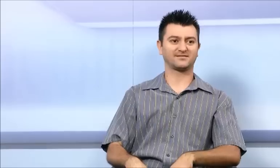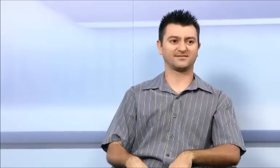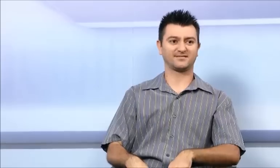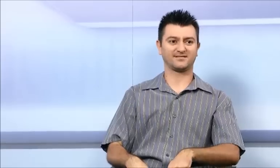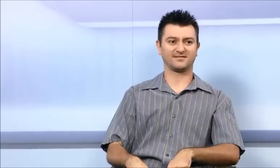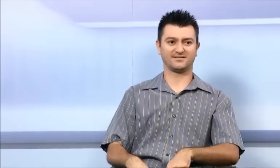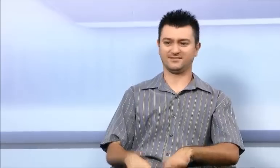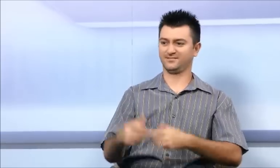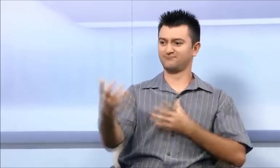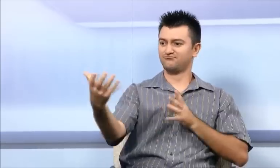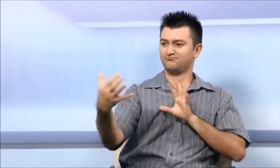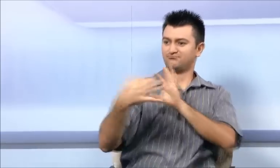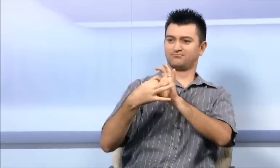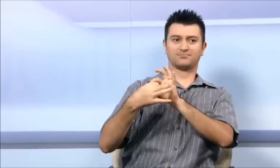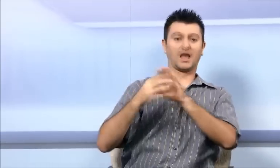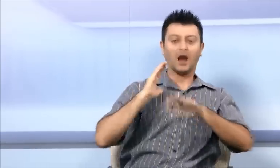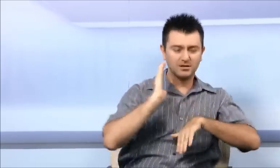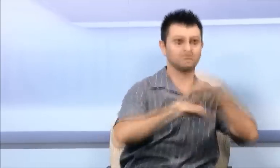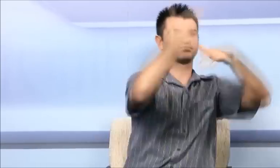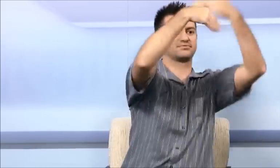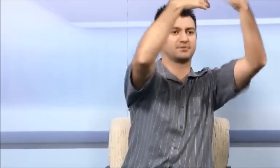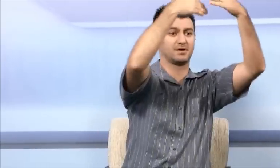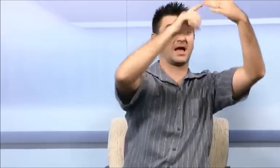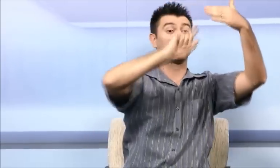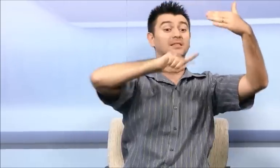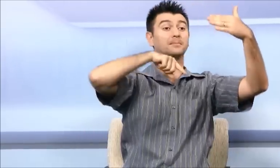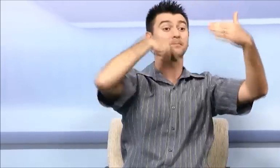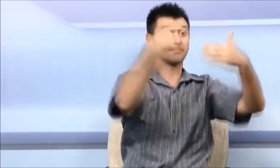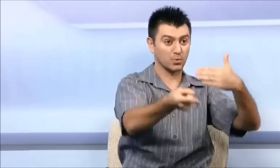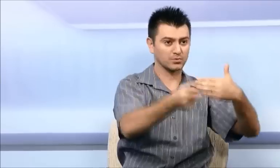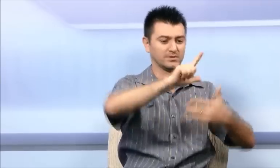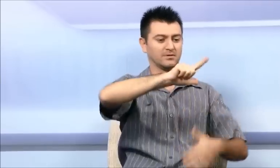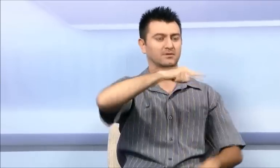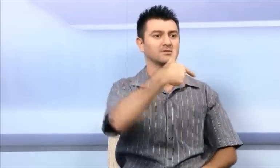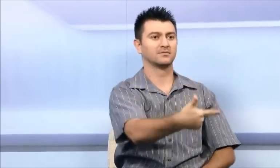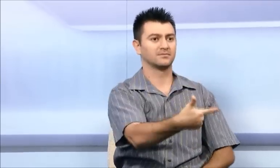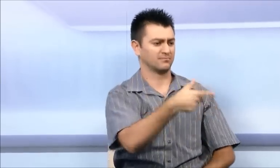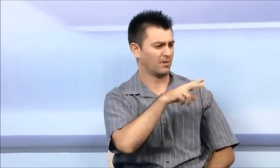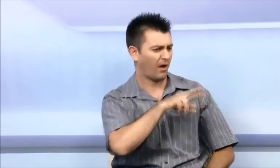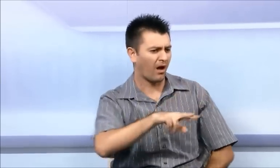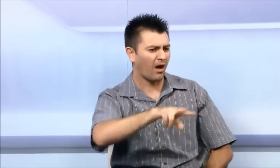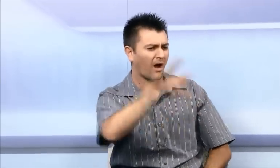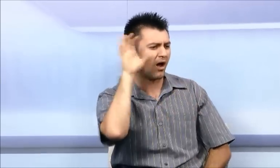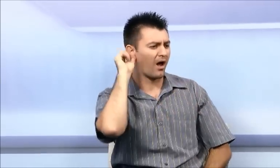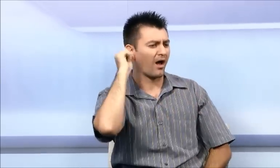Então ele viu que outros surdos conseguiram se desenvolver e ele também acabou se desenvolvendo.